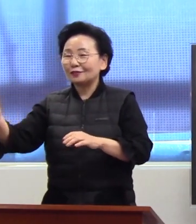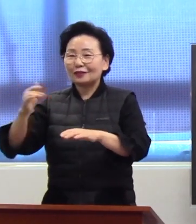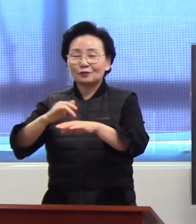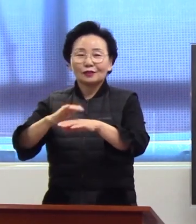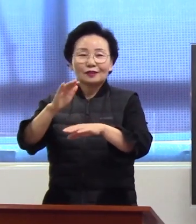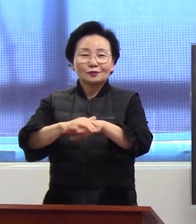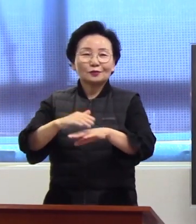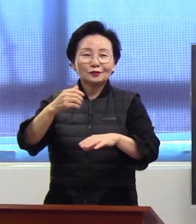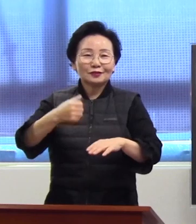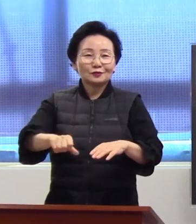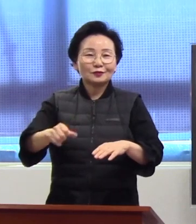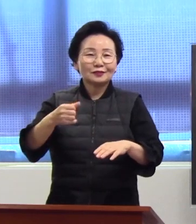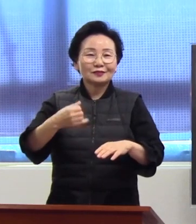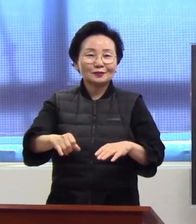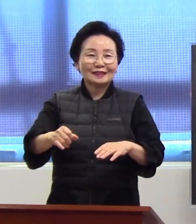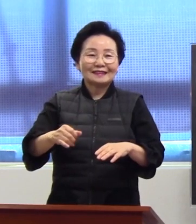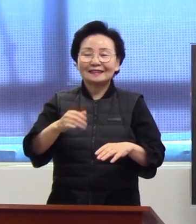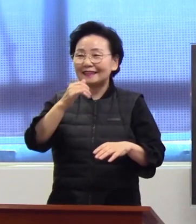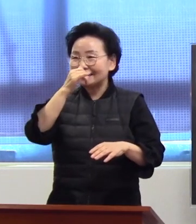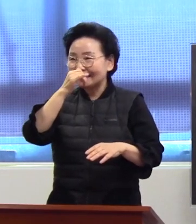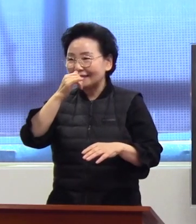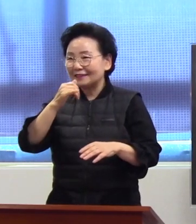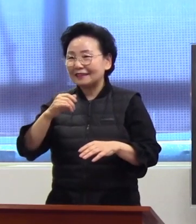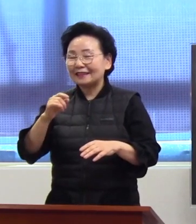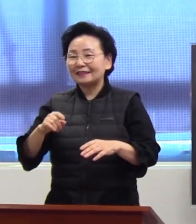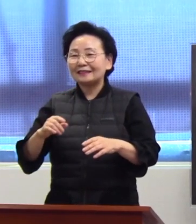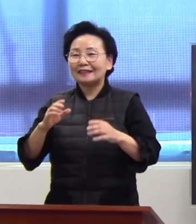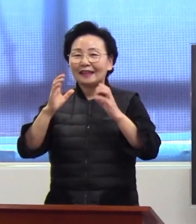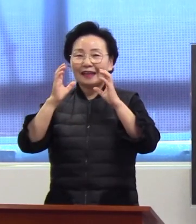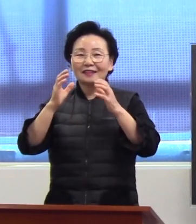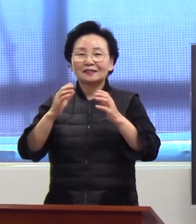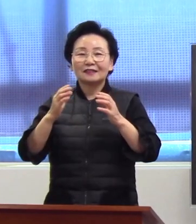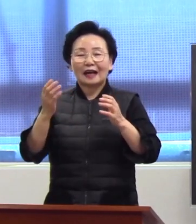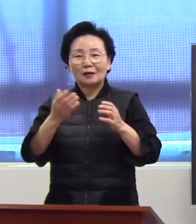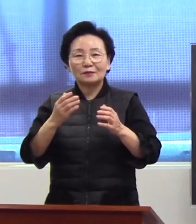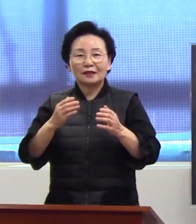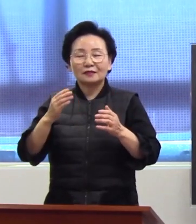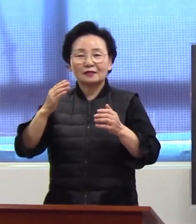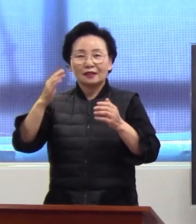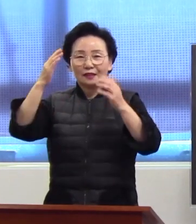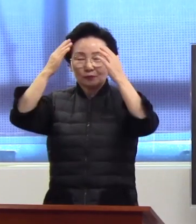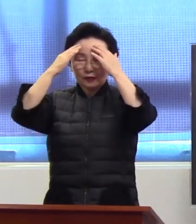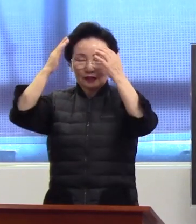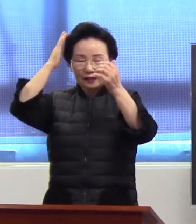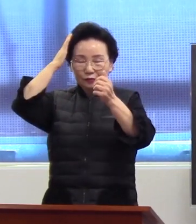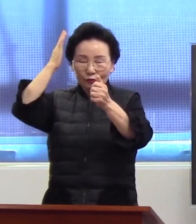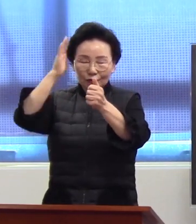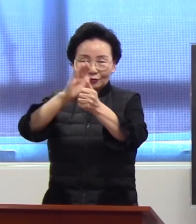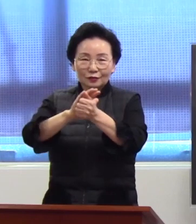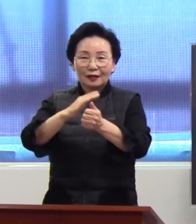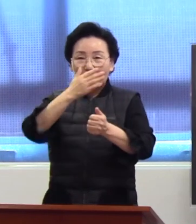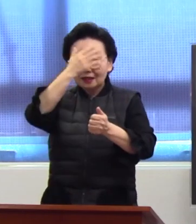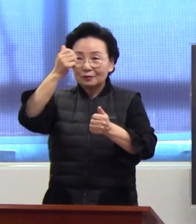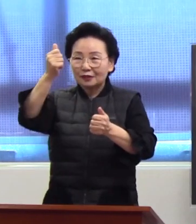이제 손자 있잖아요. 그러니까 그 애기들 아플 때는 머리에다가 손 얹고